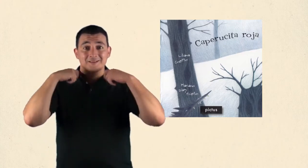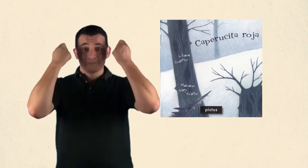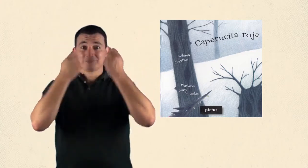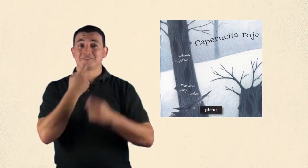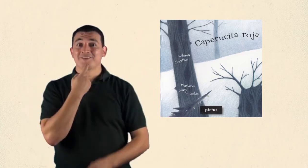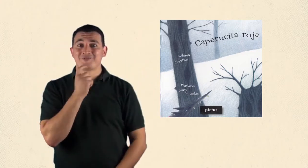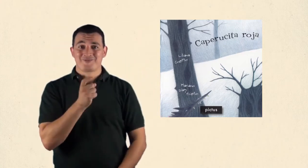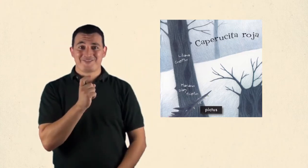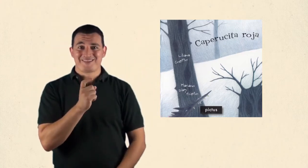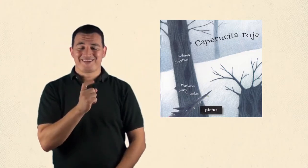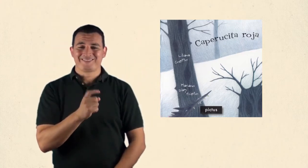Caperucita Roja.